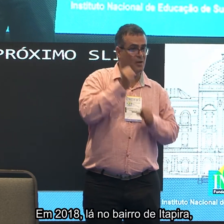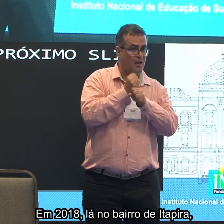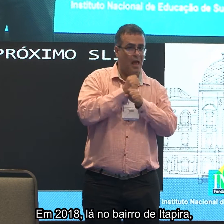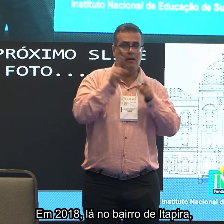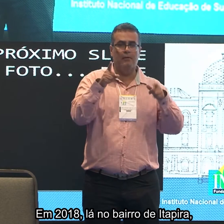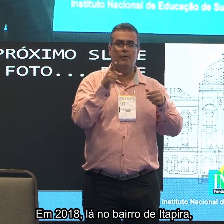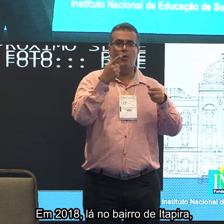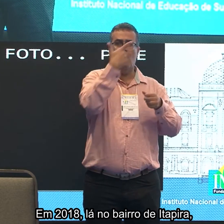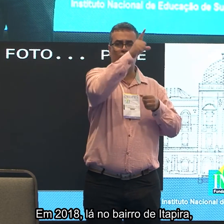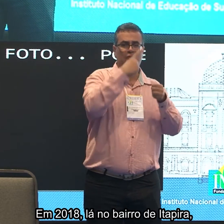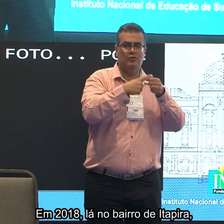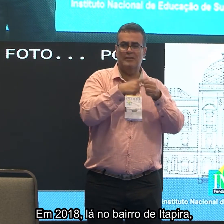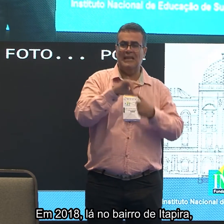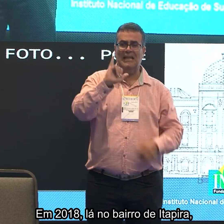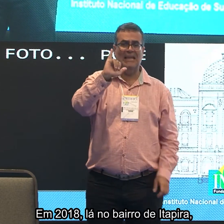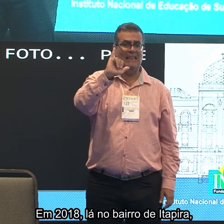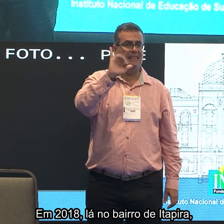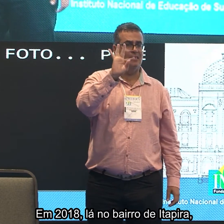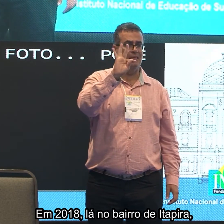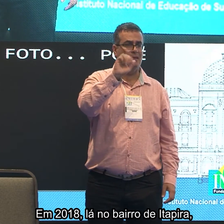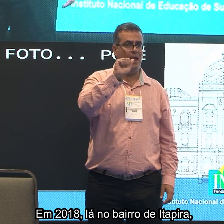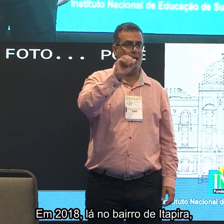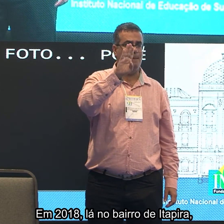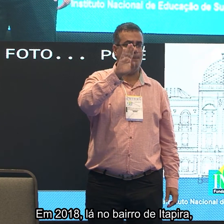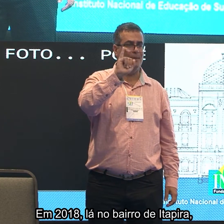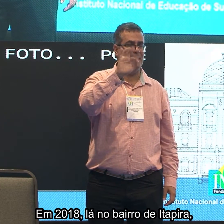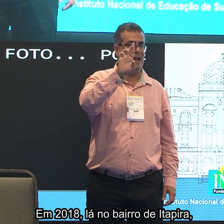Em 2018, lá no bairro de